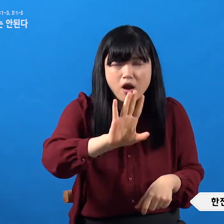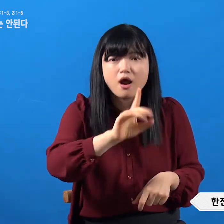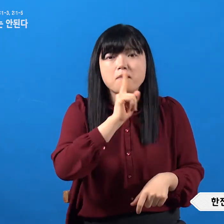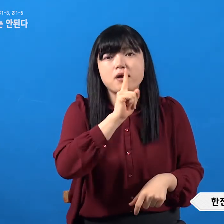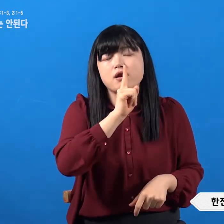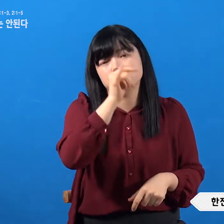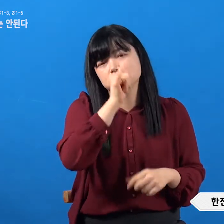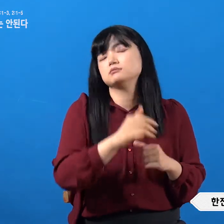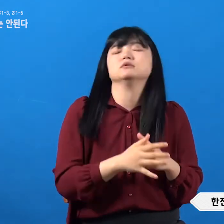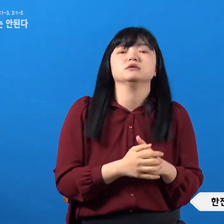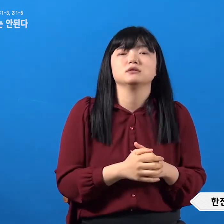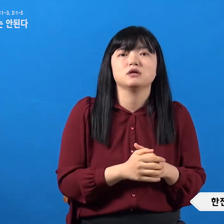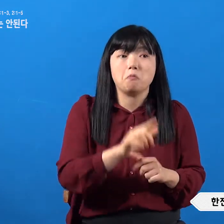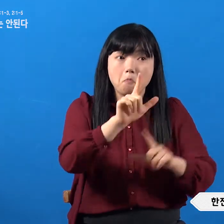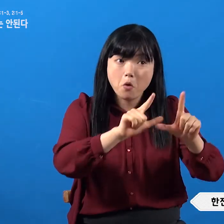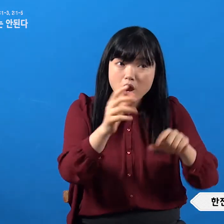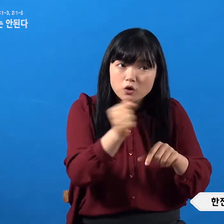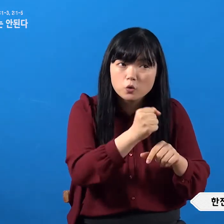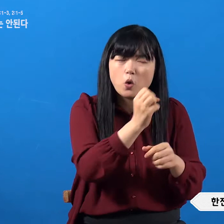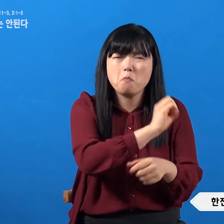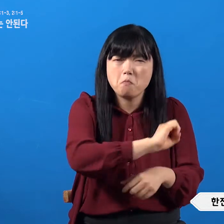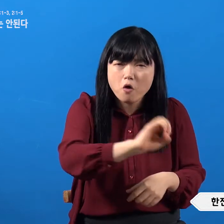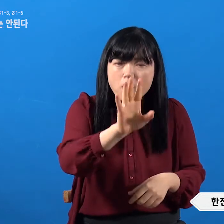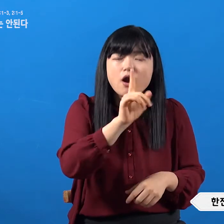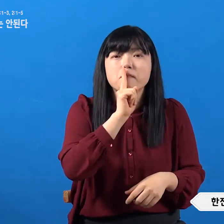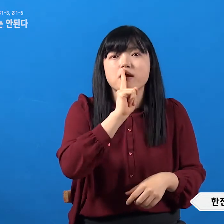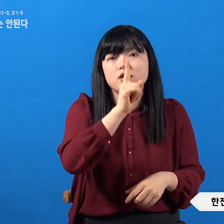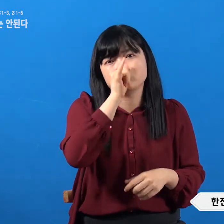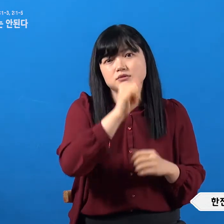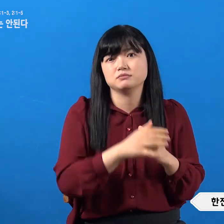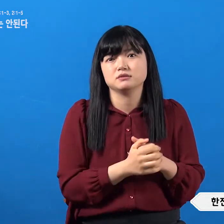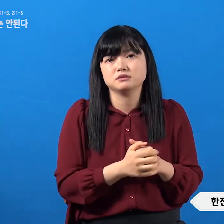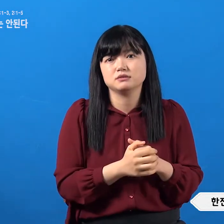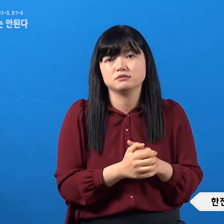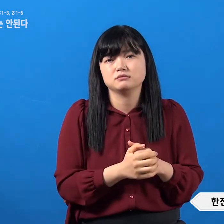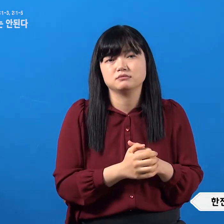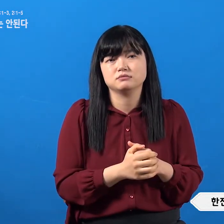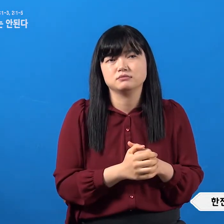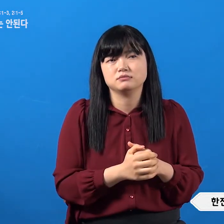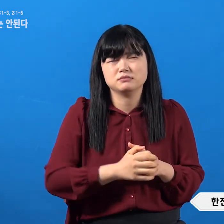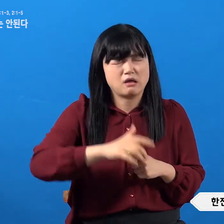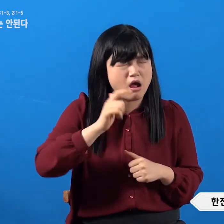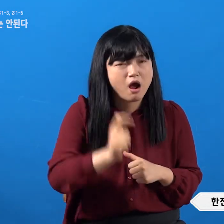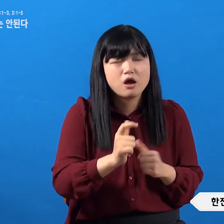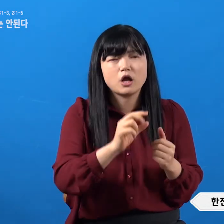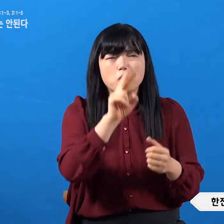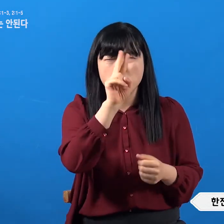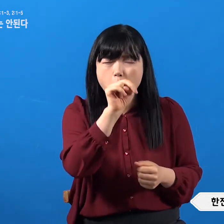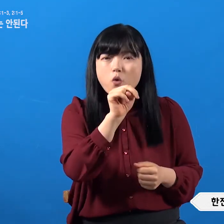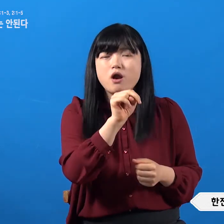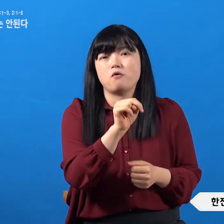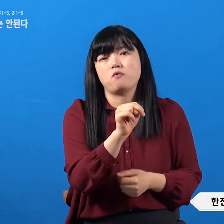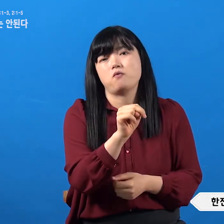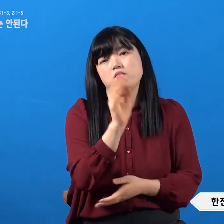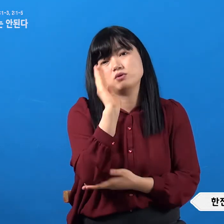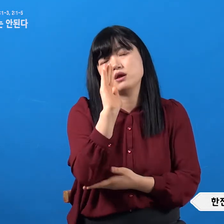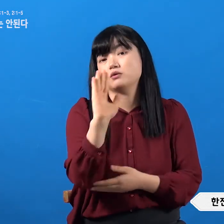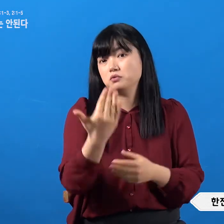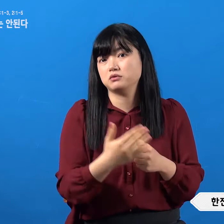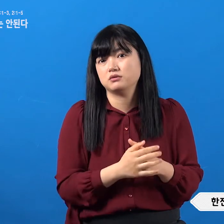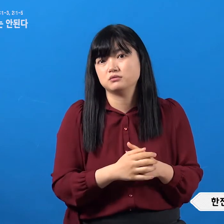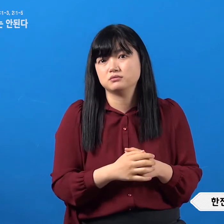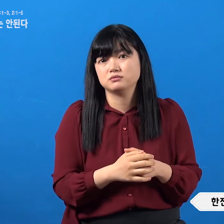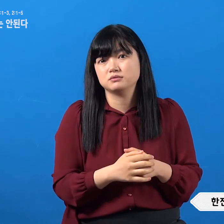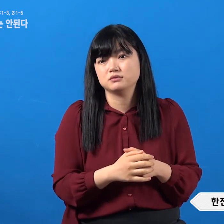하지 않았습니까? 모양이라도 버리라고 했습니다. 그래서 단호하게 노라고 할 수 있어야 됩니다.